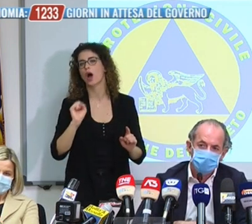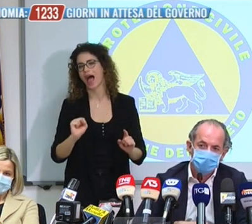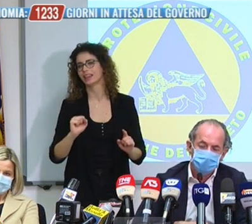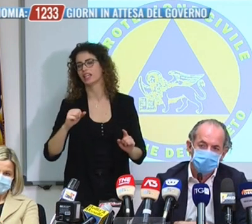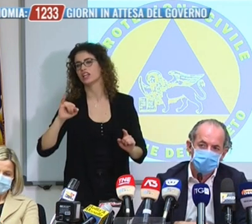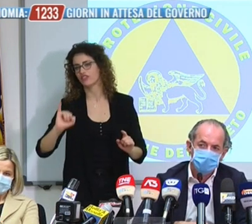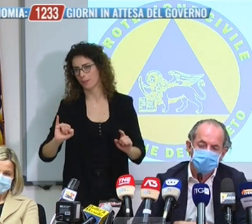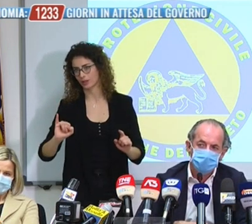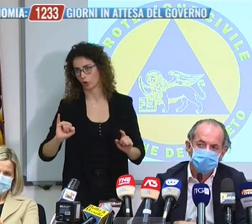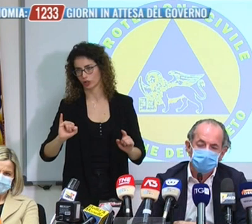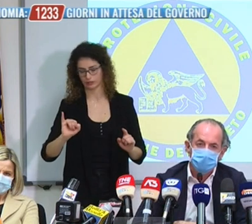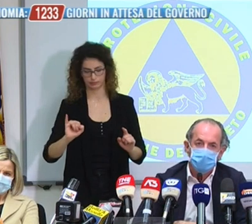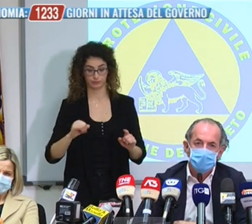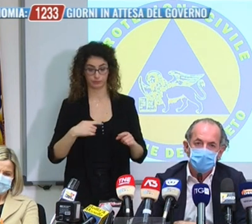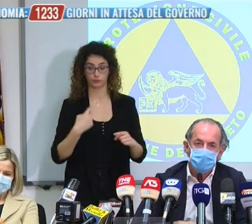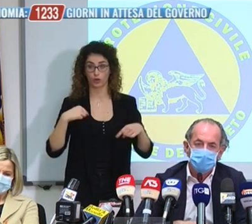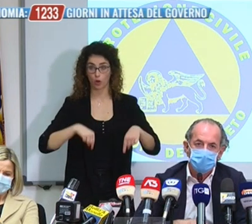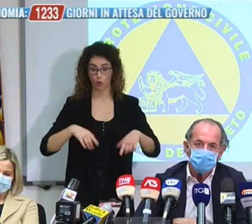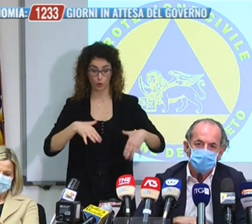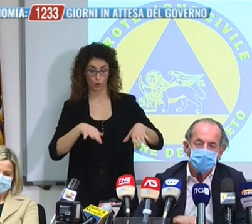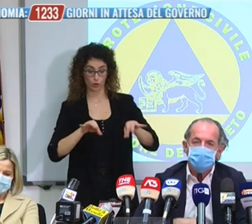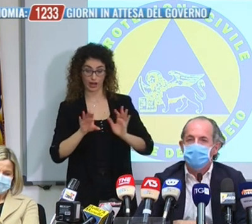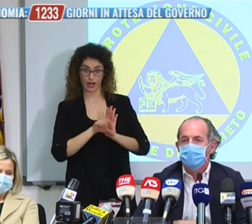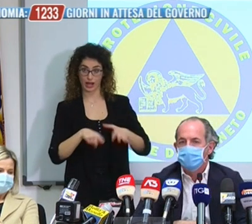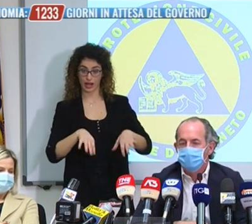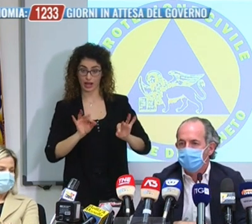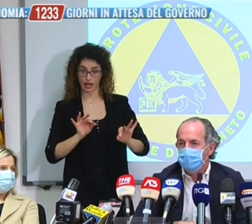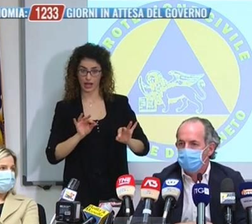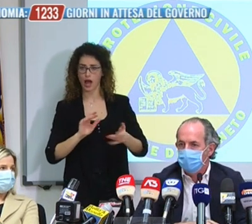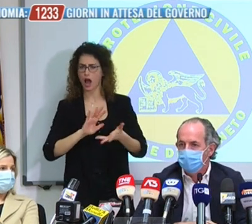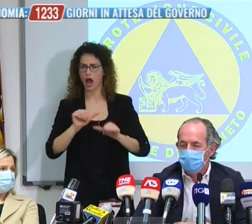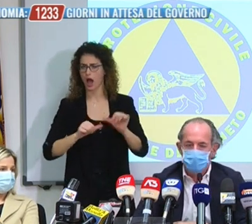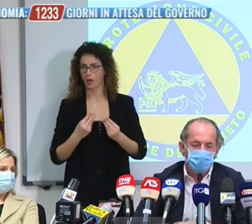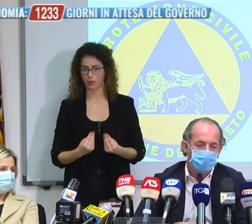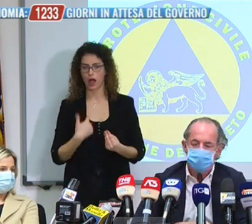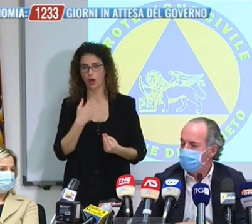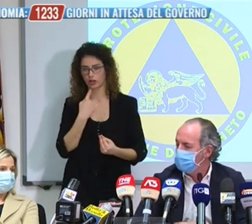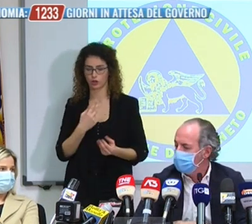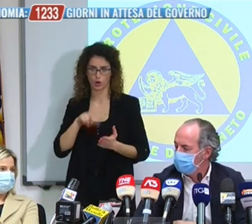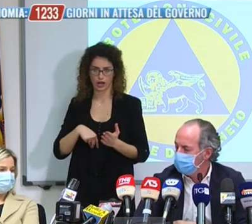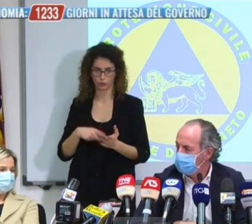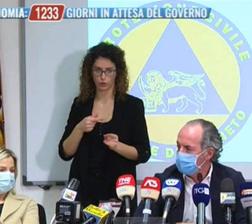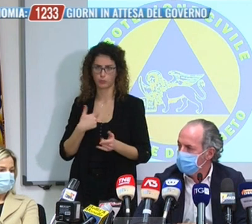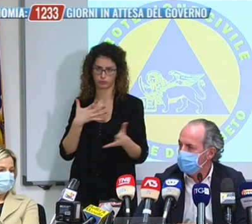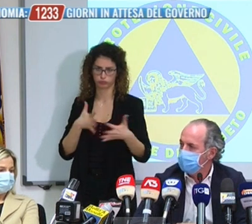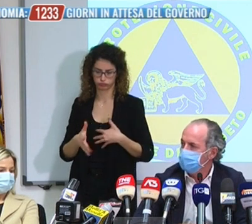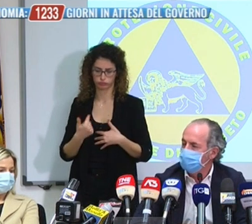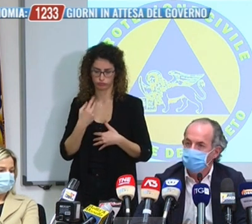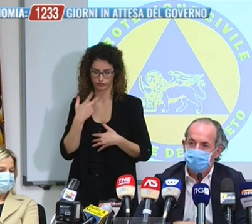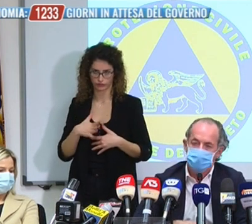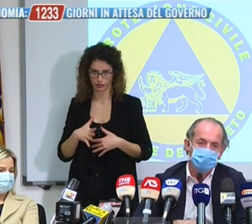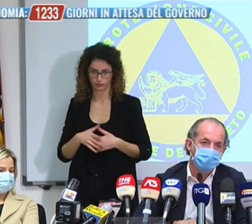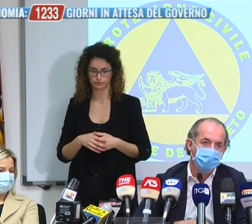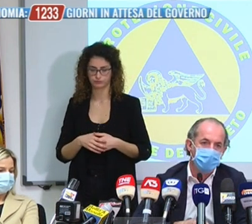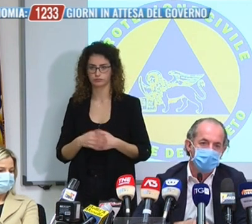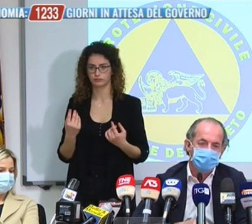Che cosa potrebbe cambiare con questa sospensiva? Ma spieghiamoci, allora io vi dico quello che ho letto e anche gli approfondimenti che abbiamo fatto